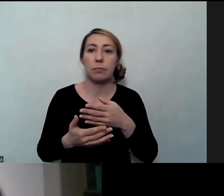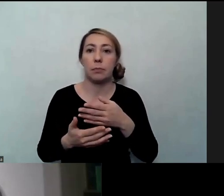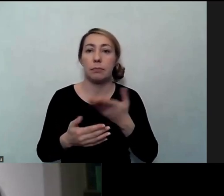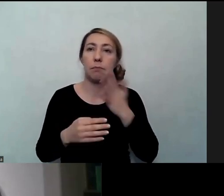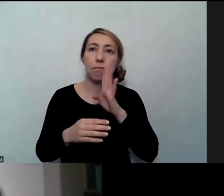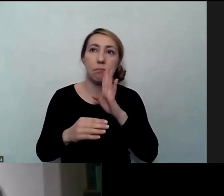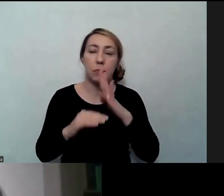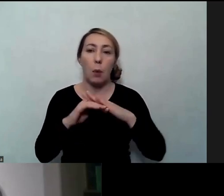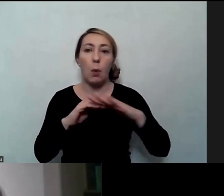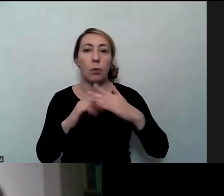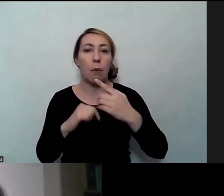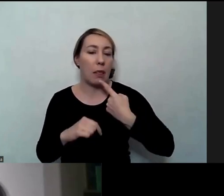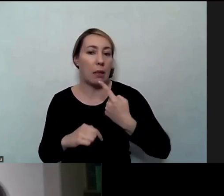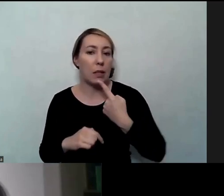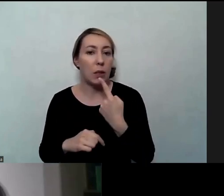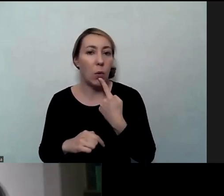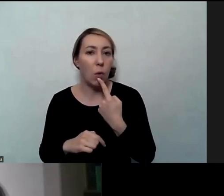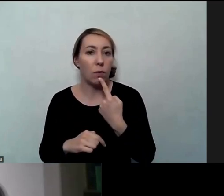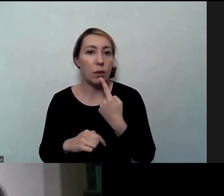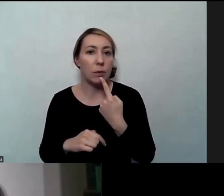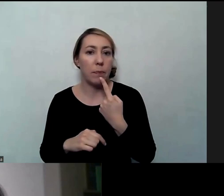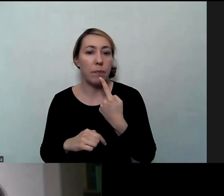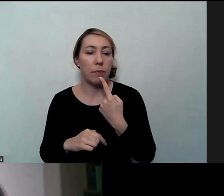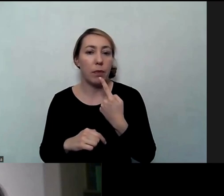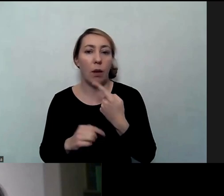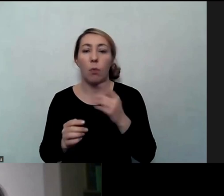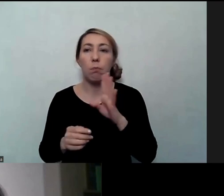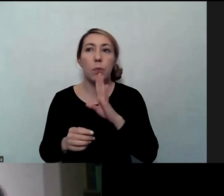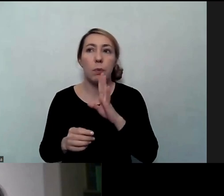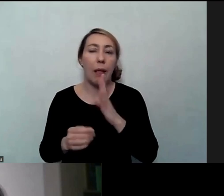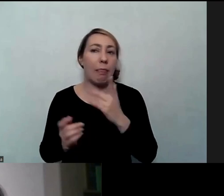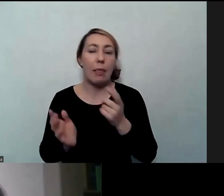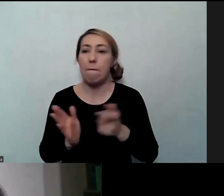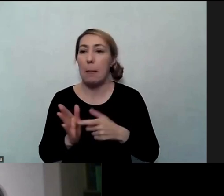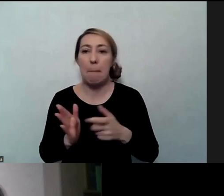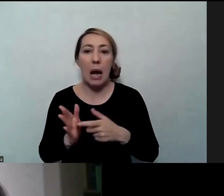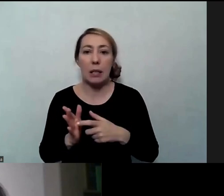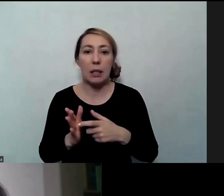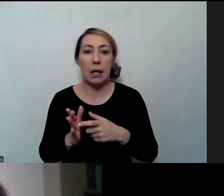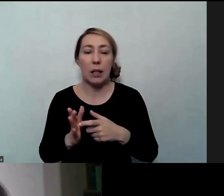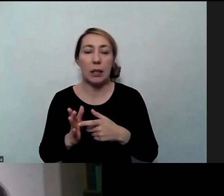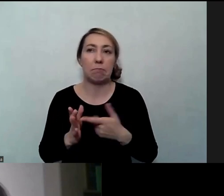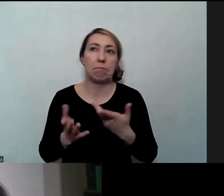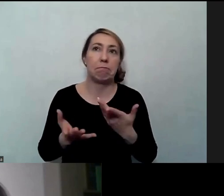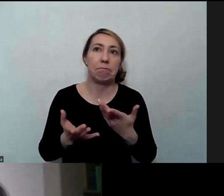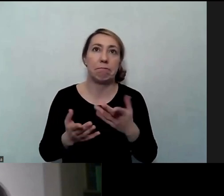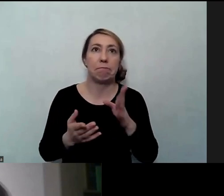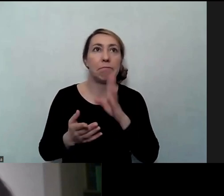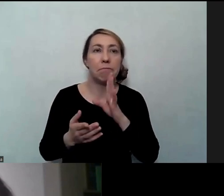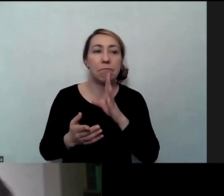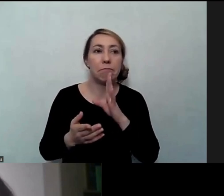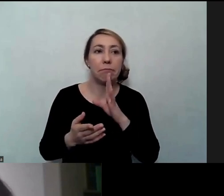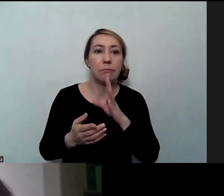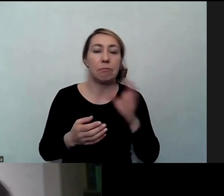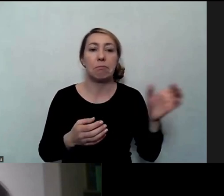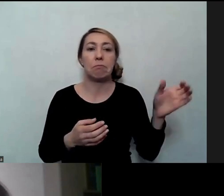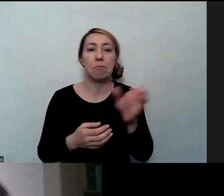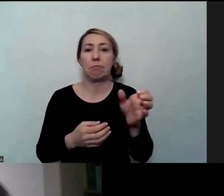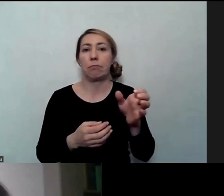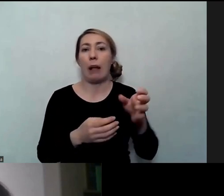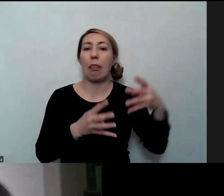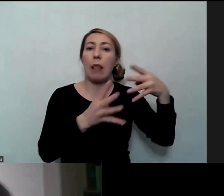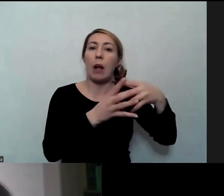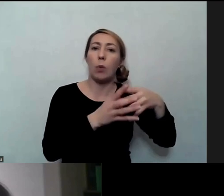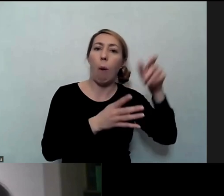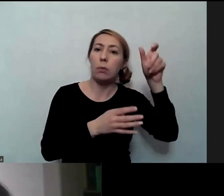poziom językowy, który nie wymaga ingerencji też właśnie diagnosty czy kogoś, kto